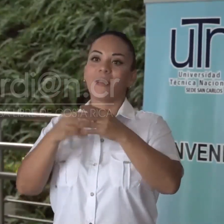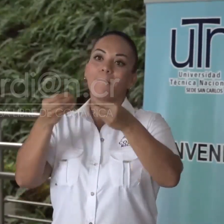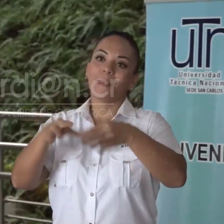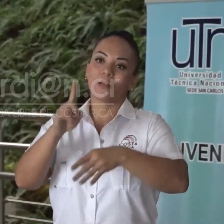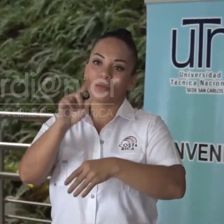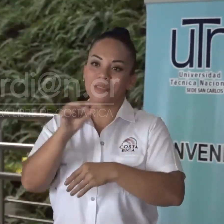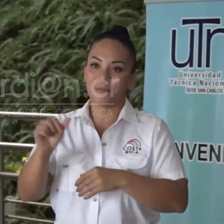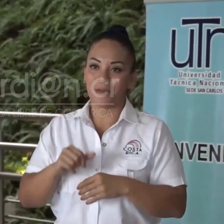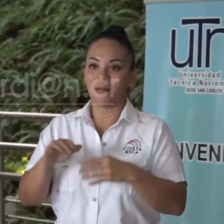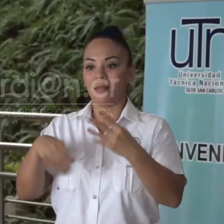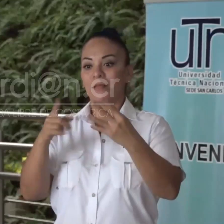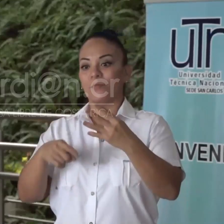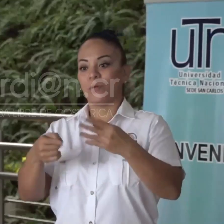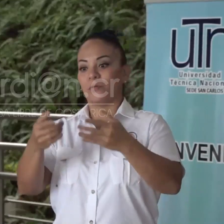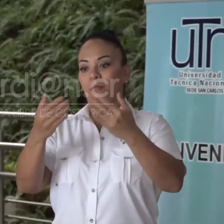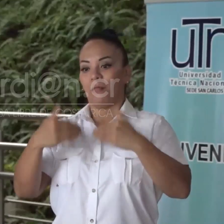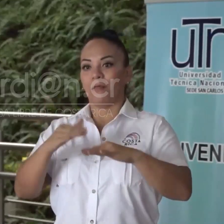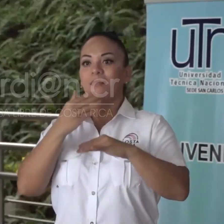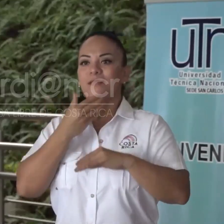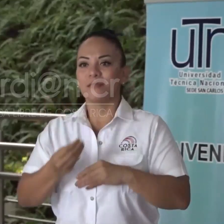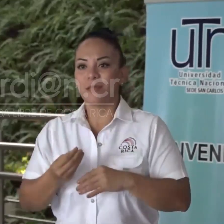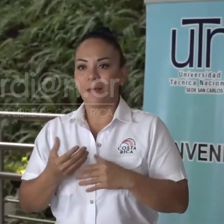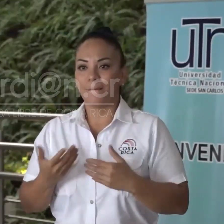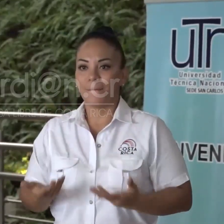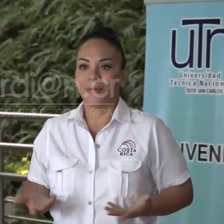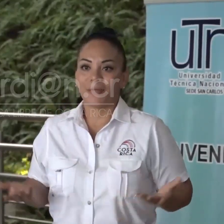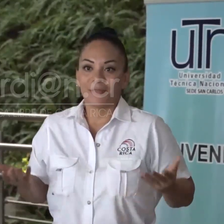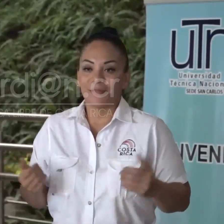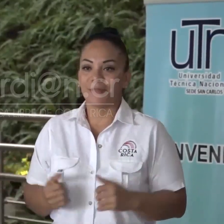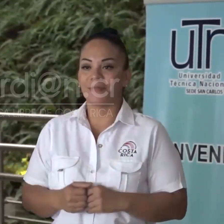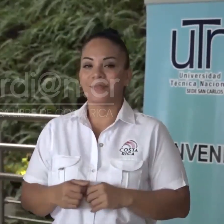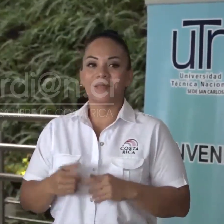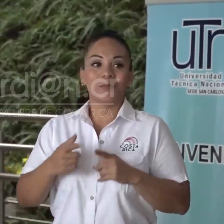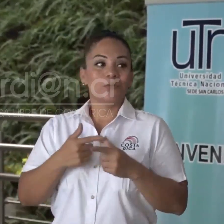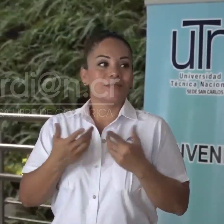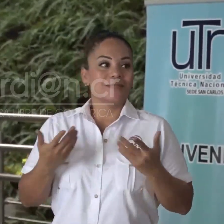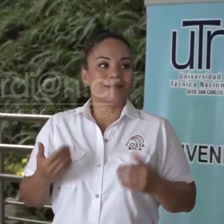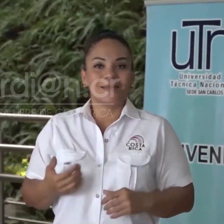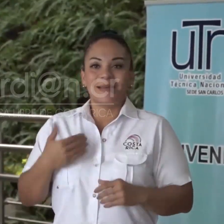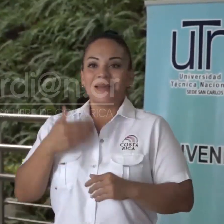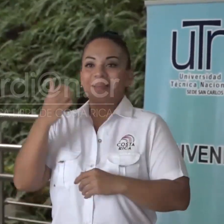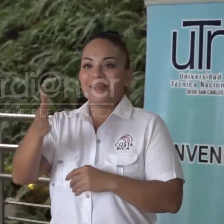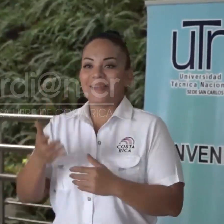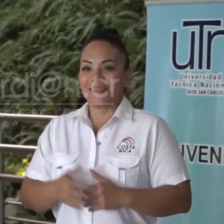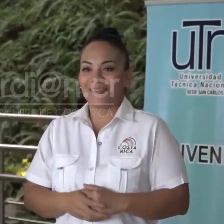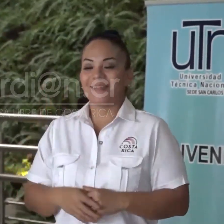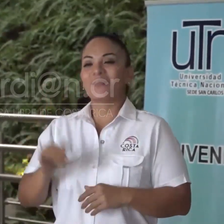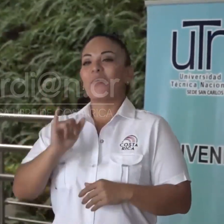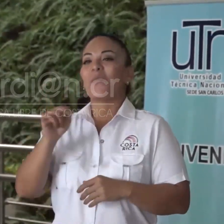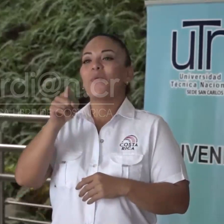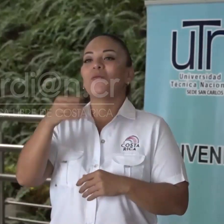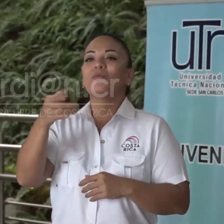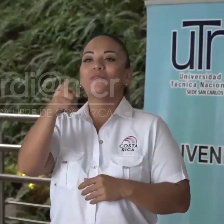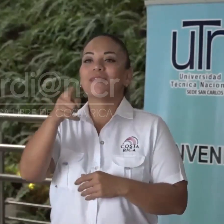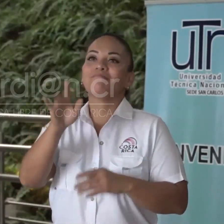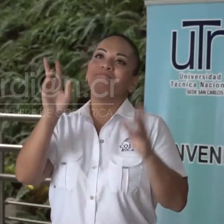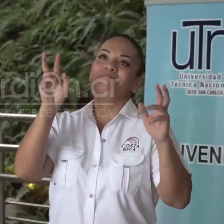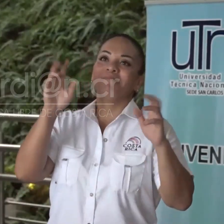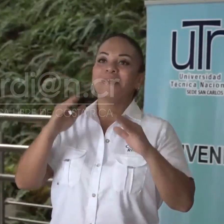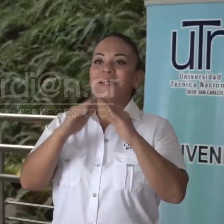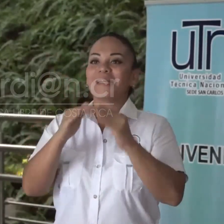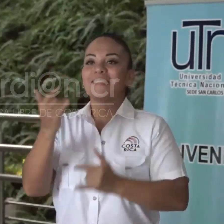y después viene diciembre. Entonces, hay que ir a vender, sería como cuando a usted se le está quemando la